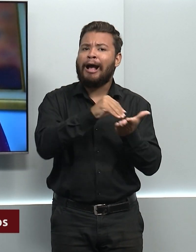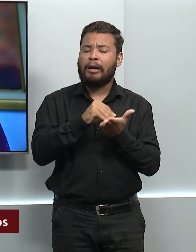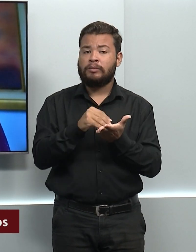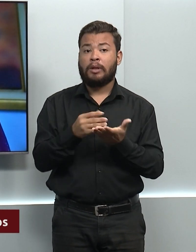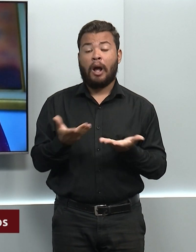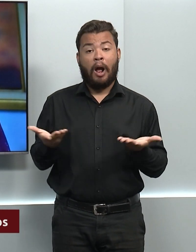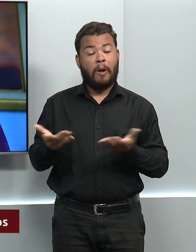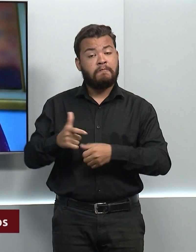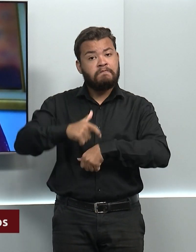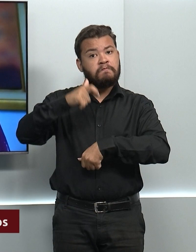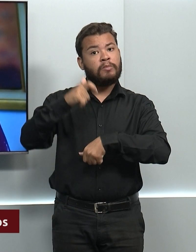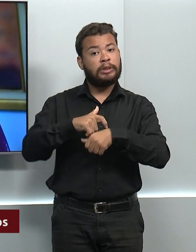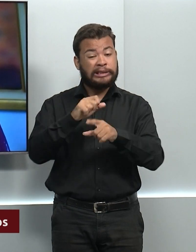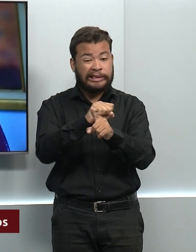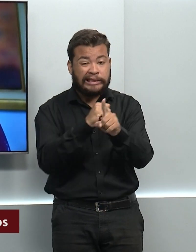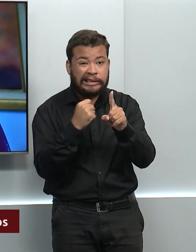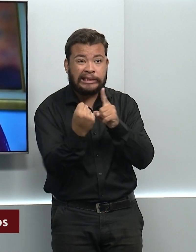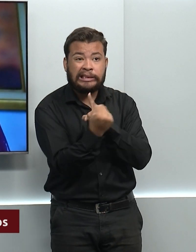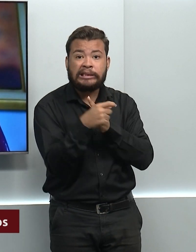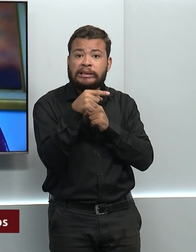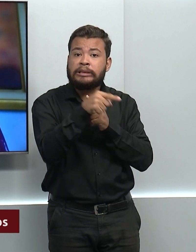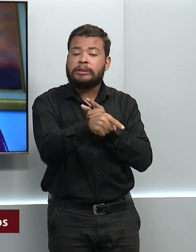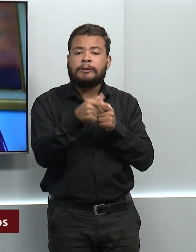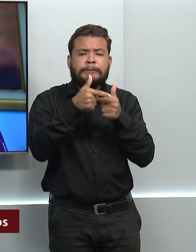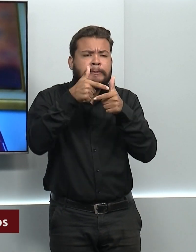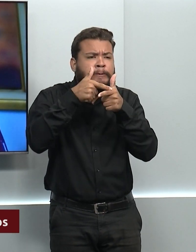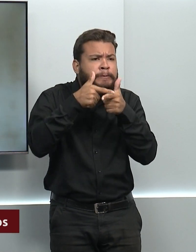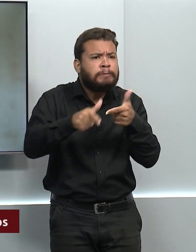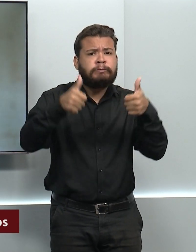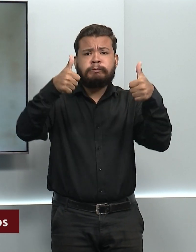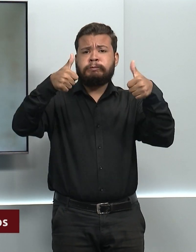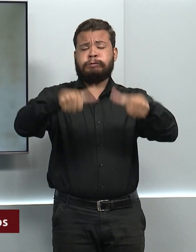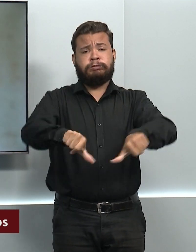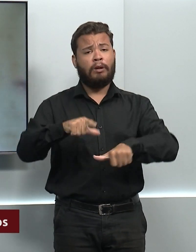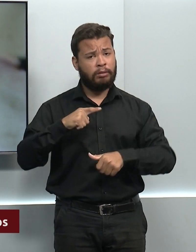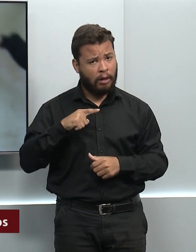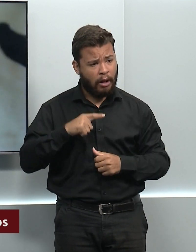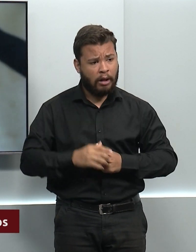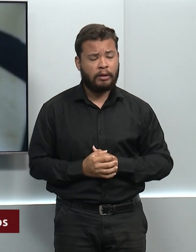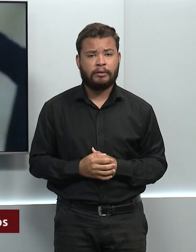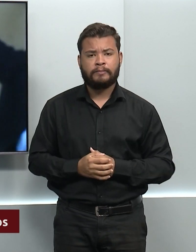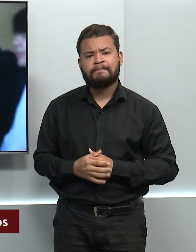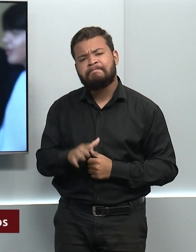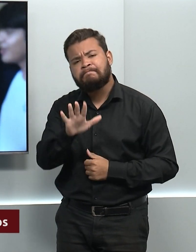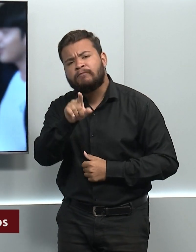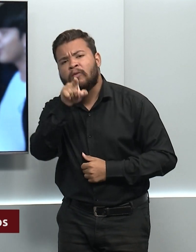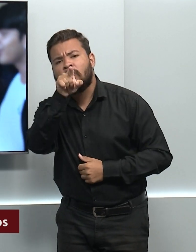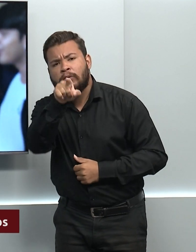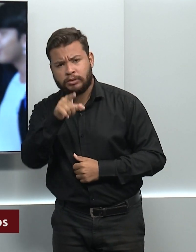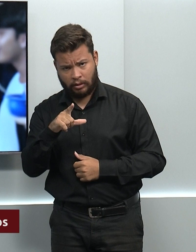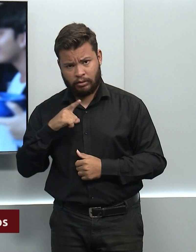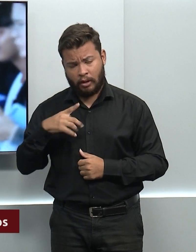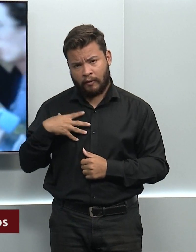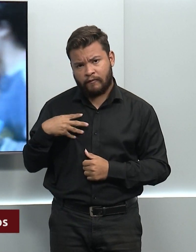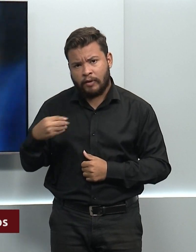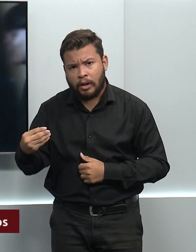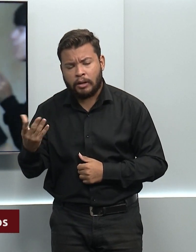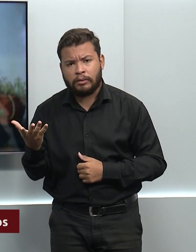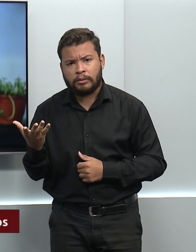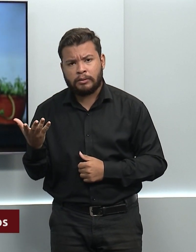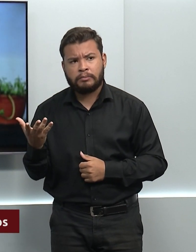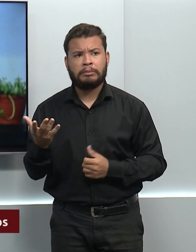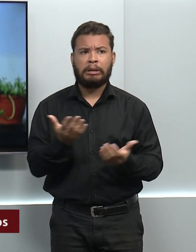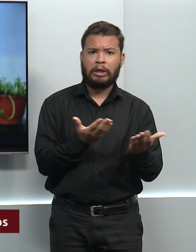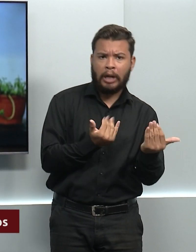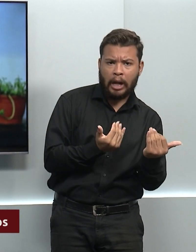vivemos numa sociedade que está muito adoecida. Você é responsável por alguma criança ou adolescente?